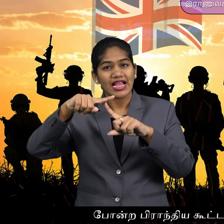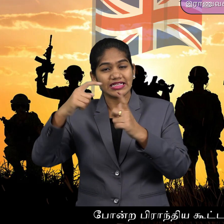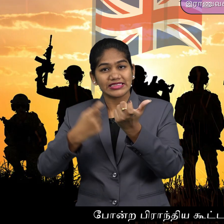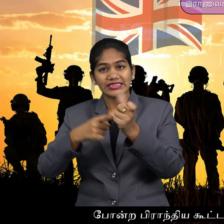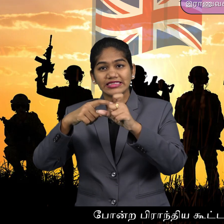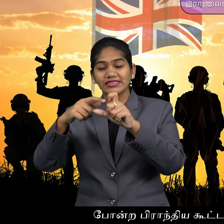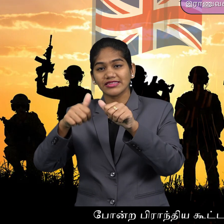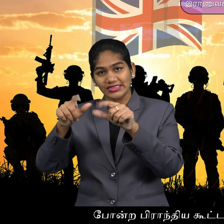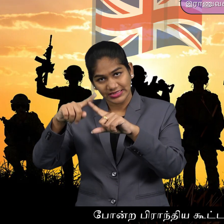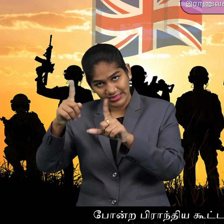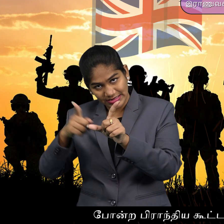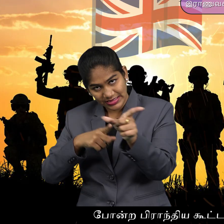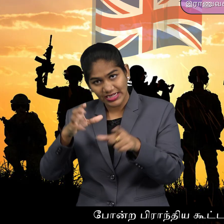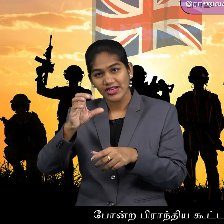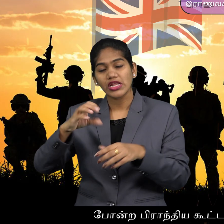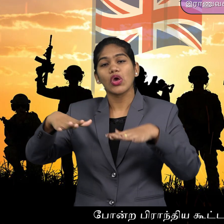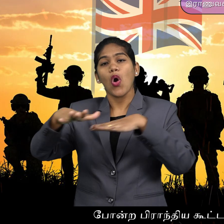கொண்டிருந்தது.